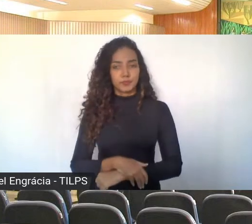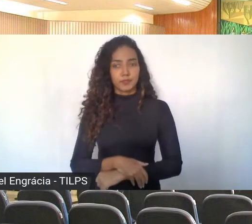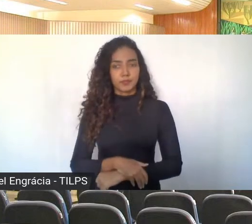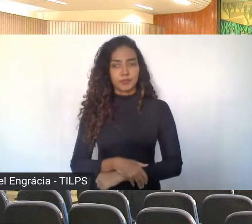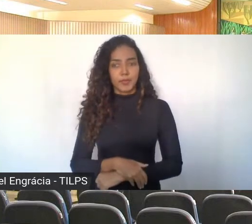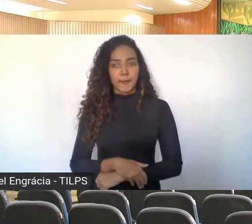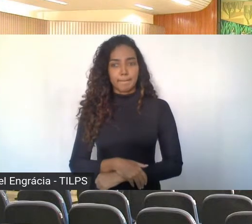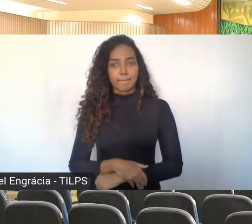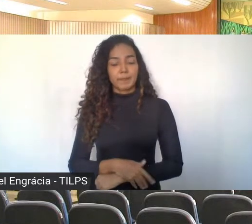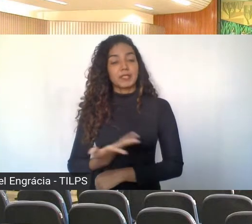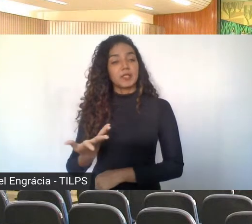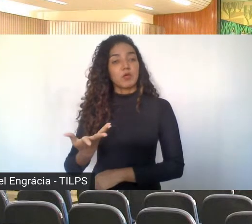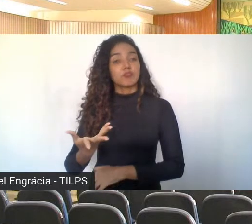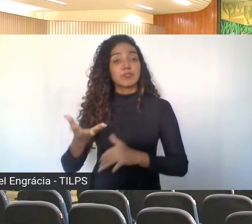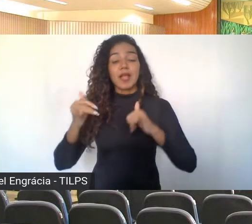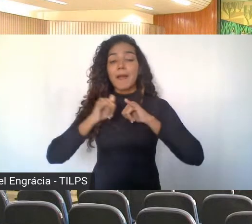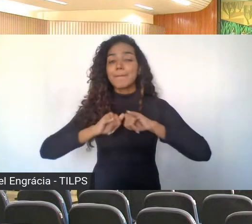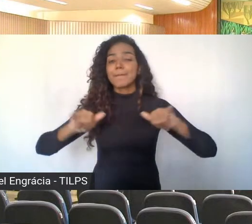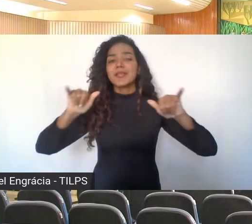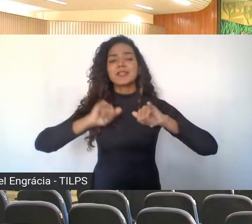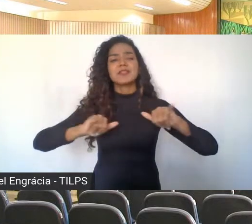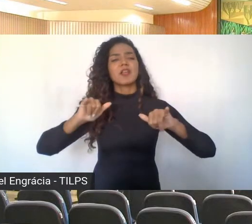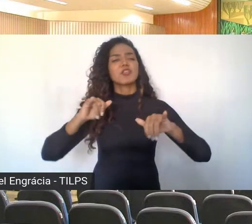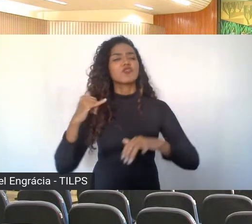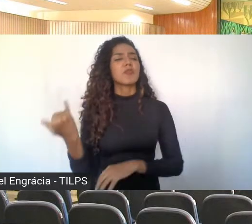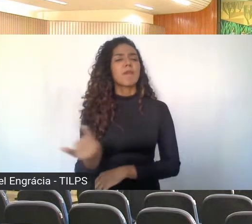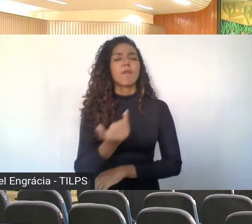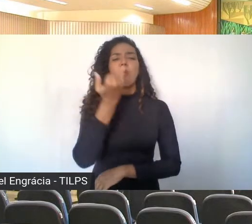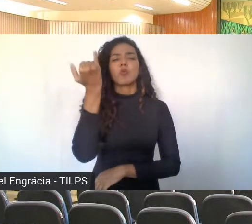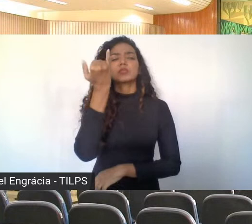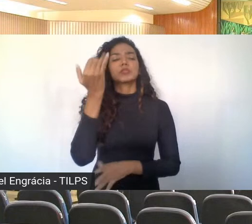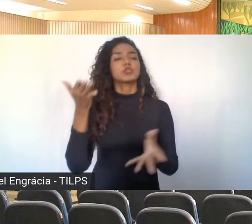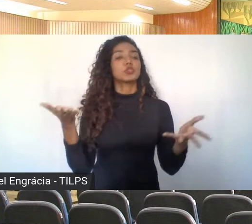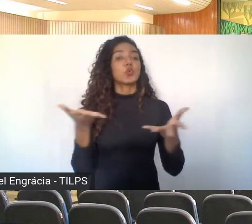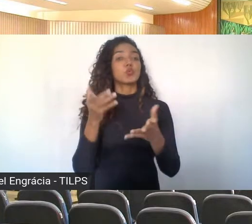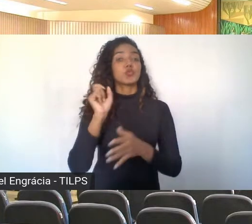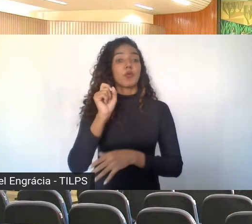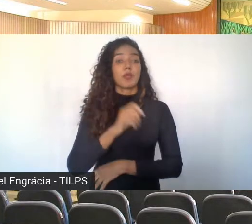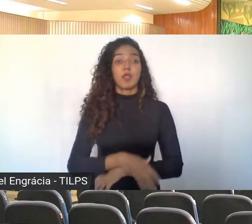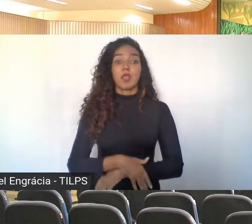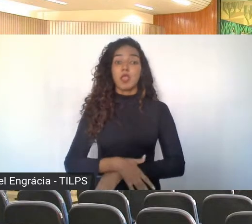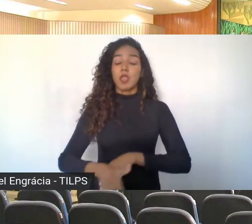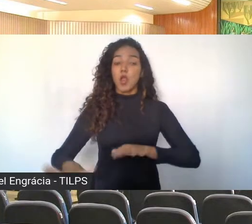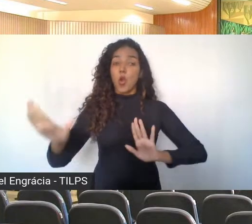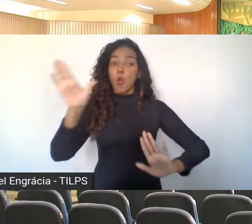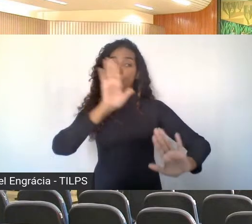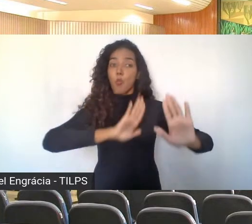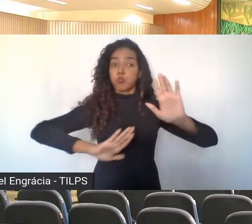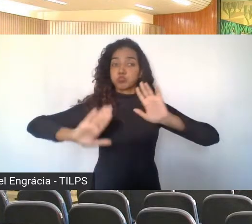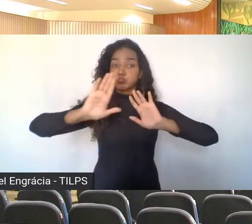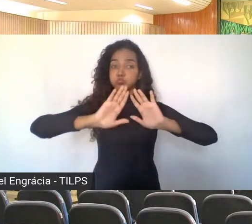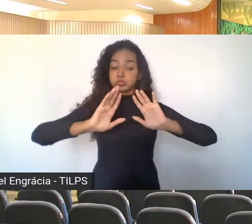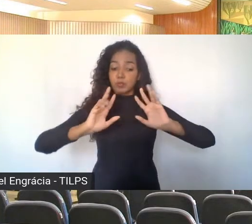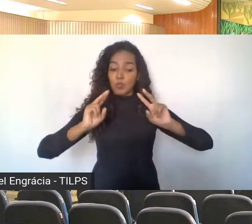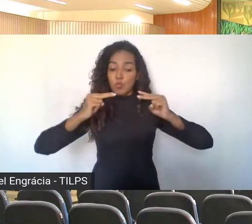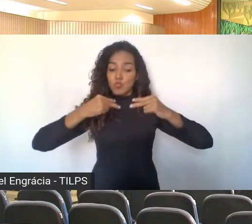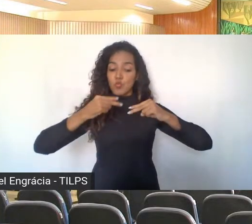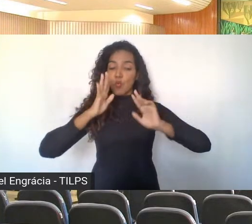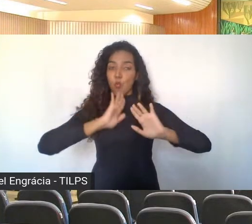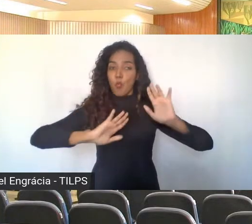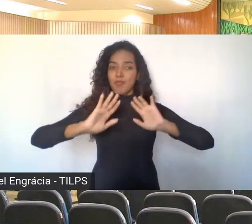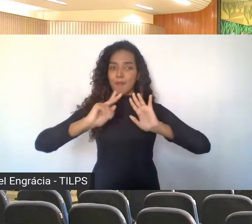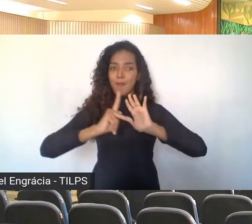de hoje é: nos cuidemos e cuidemos das outras pessoas. O